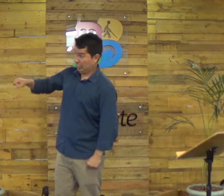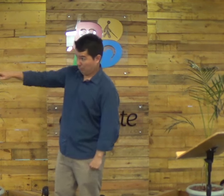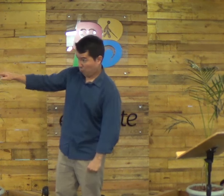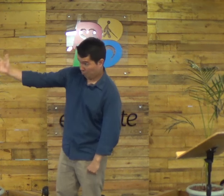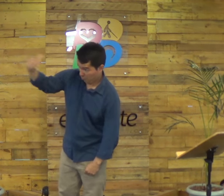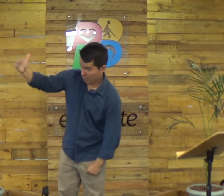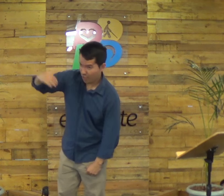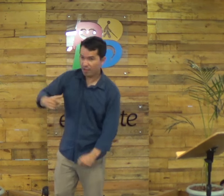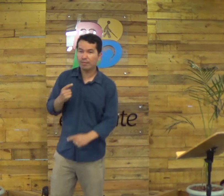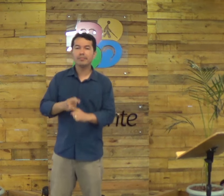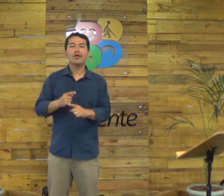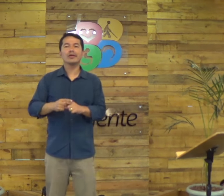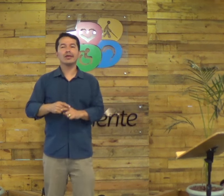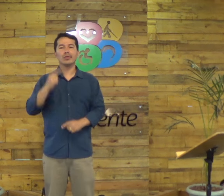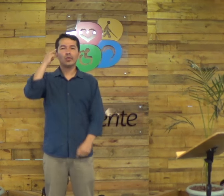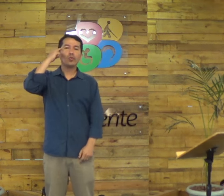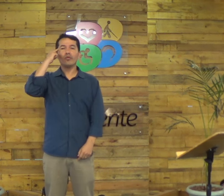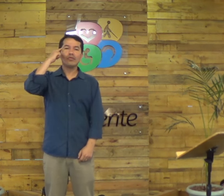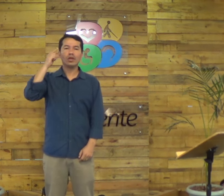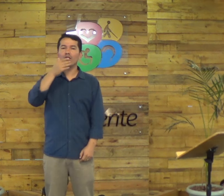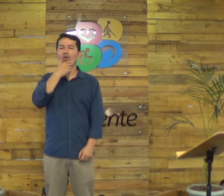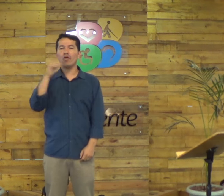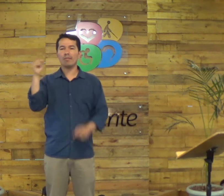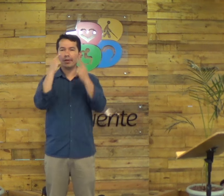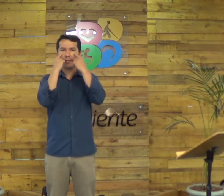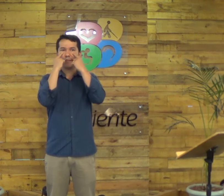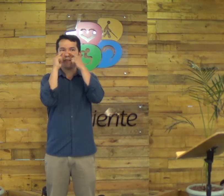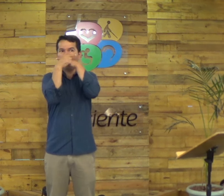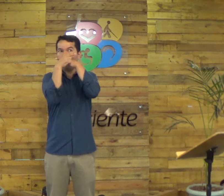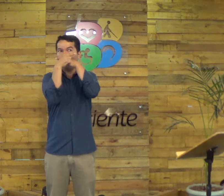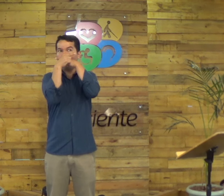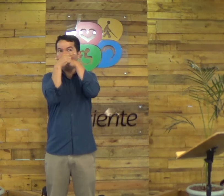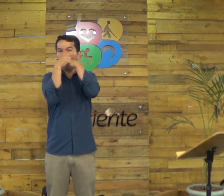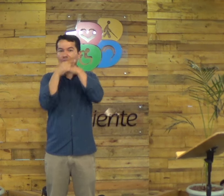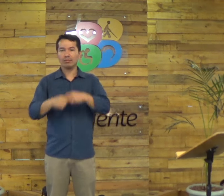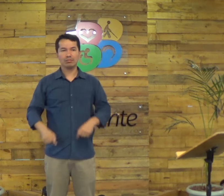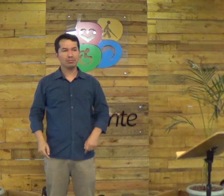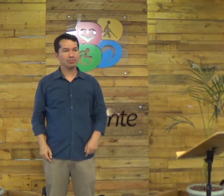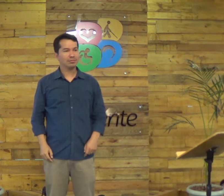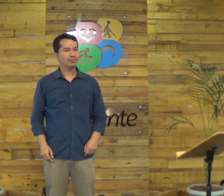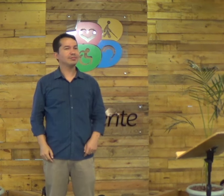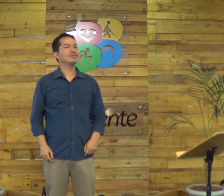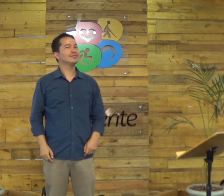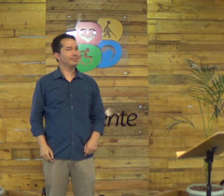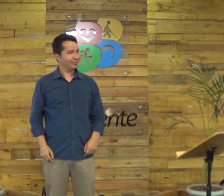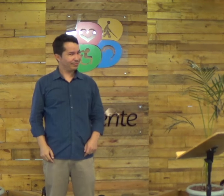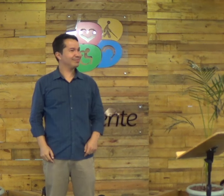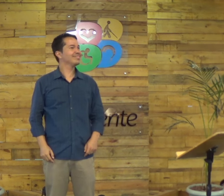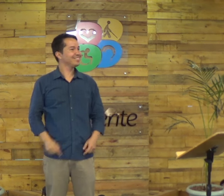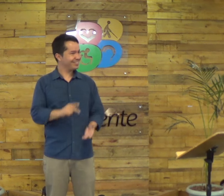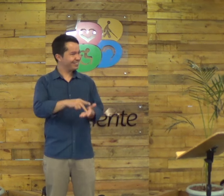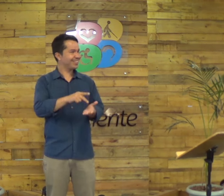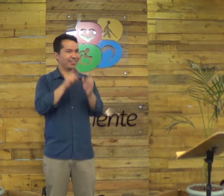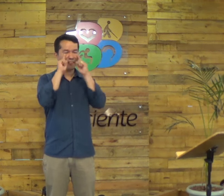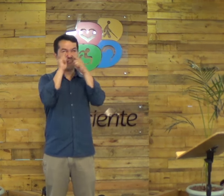isso, isso, vem, nem você, porque eu tava, ele era estragico, né, aí eu não sabia se era comigo ou não,